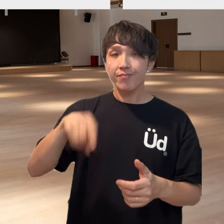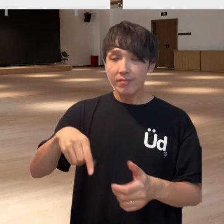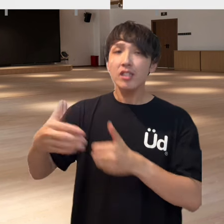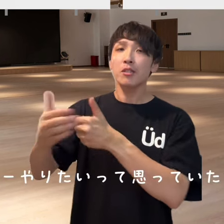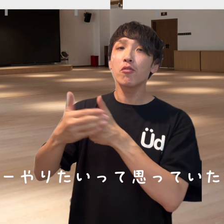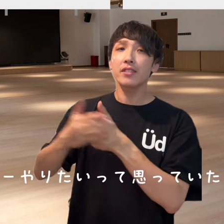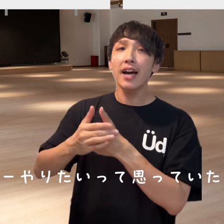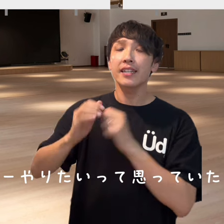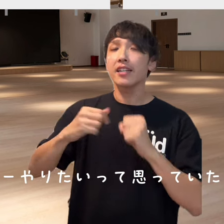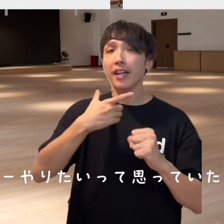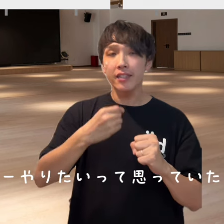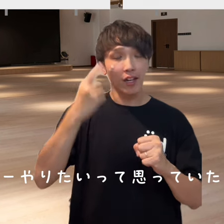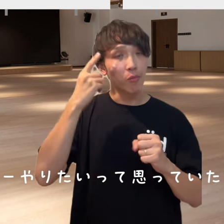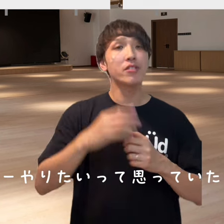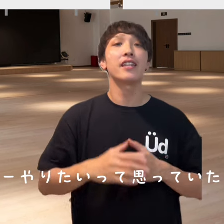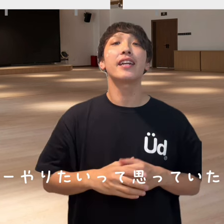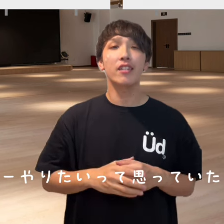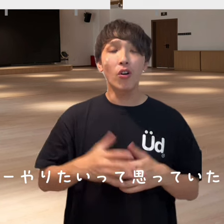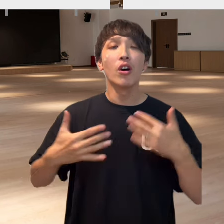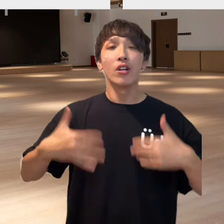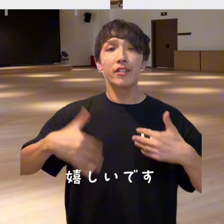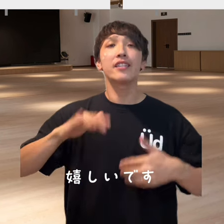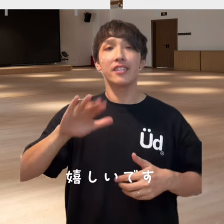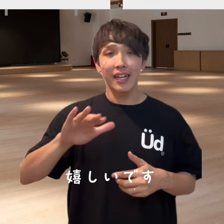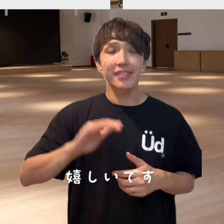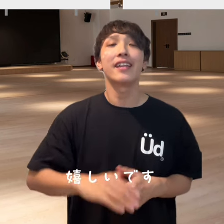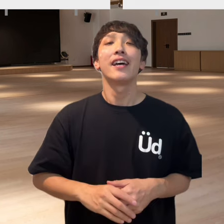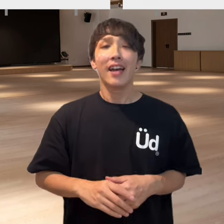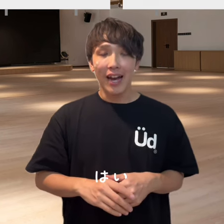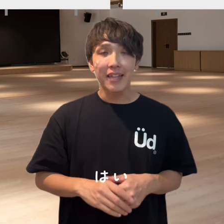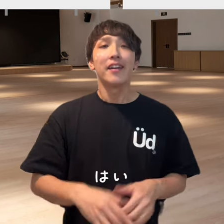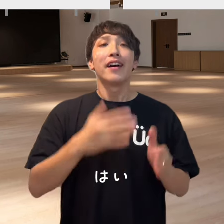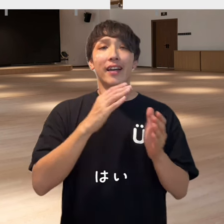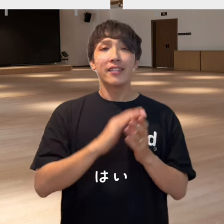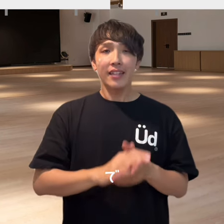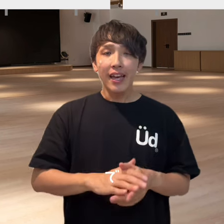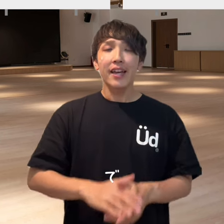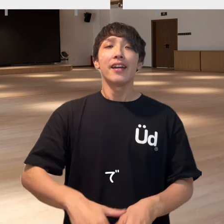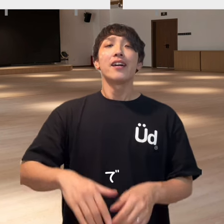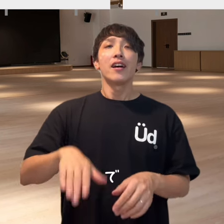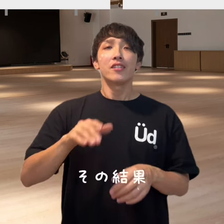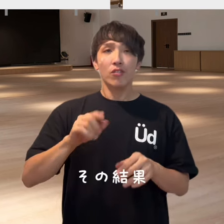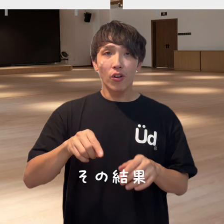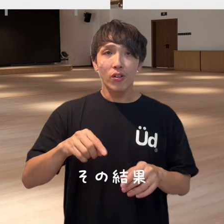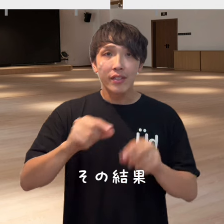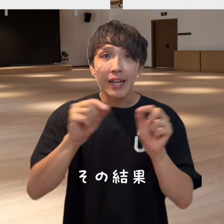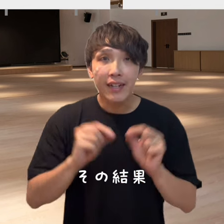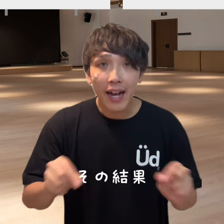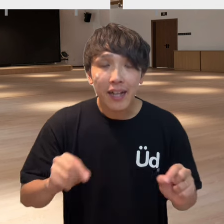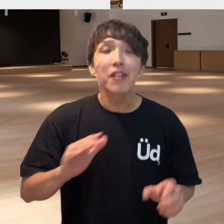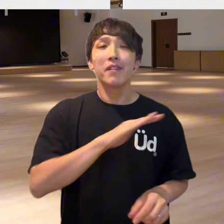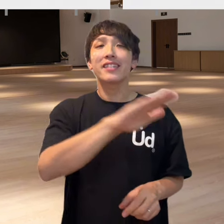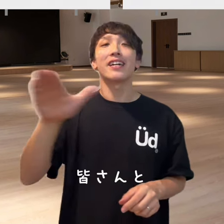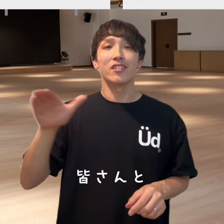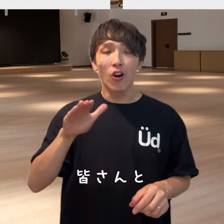スポンサーやりたいって思っていただけると嬉しいです。はい、で、 その結果、皆さんと